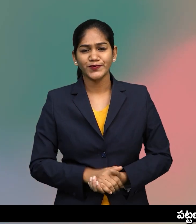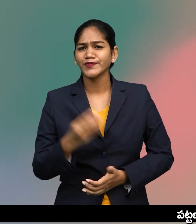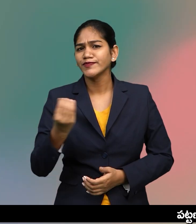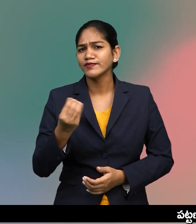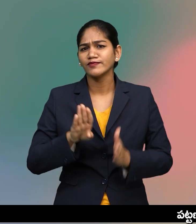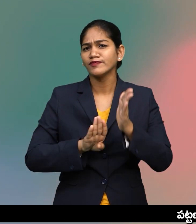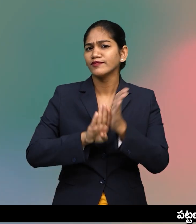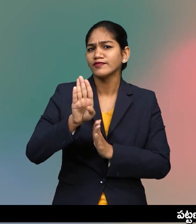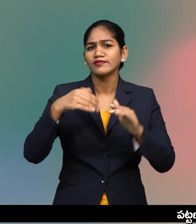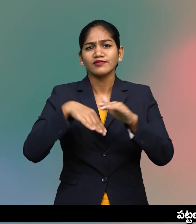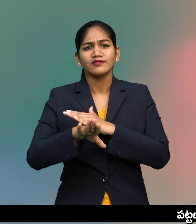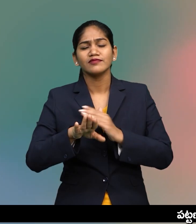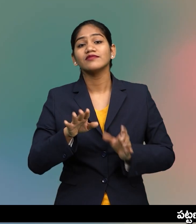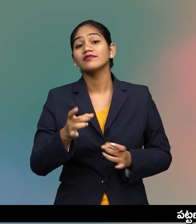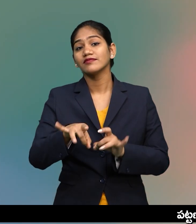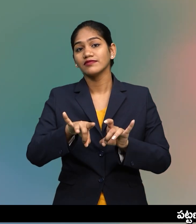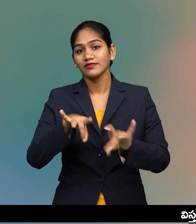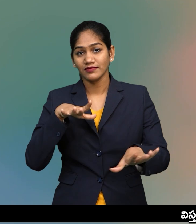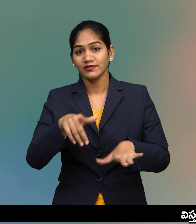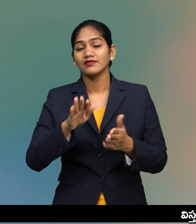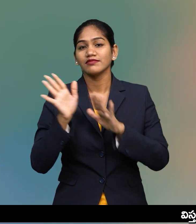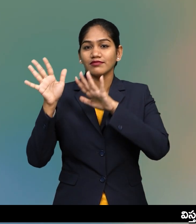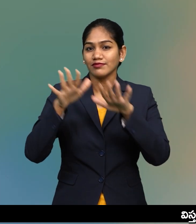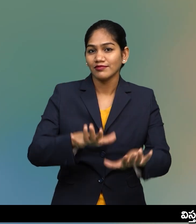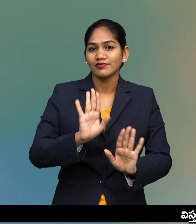పట్టణ స్థావరాల పెరుగుదల విస్తరణ ద్వారా జరిగింది.